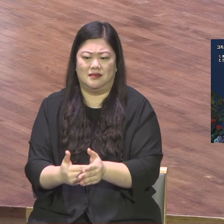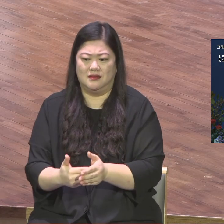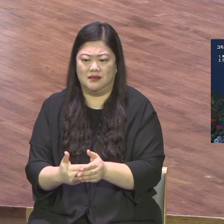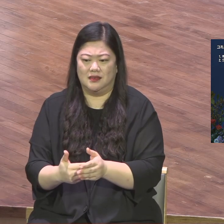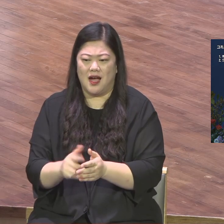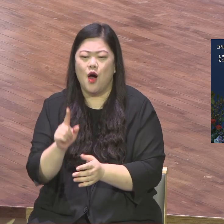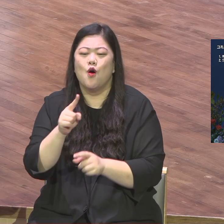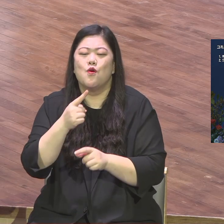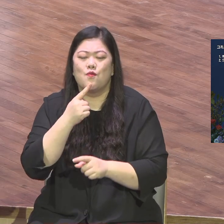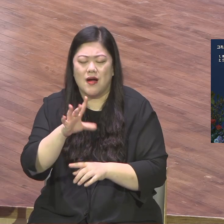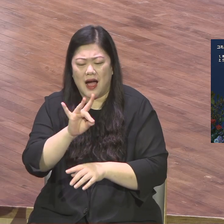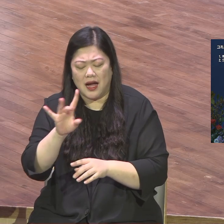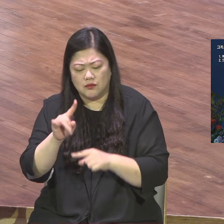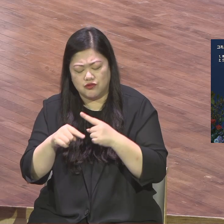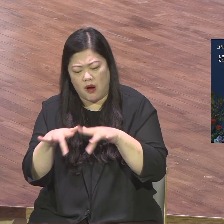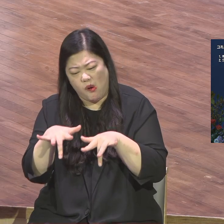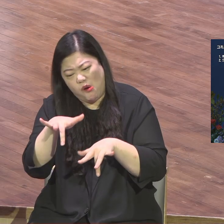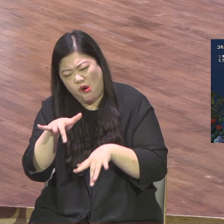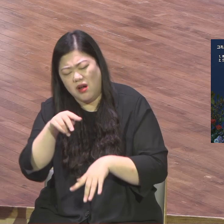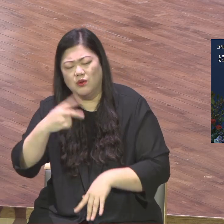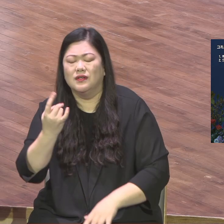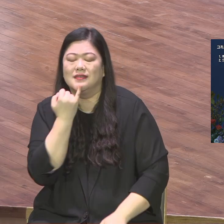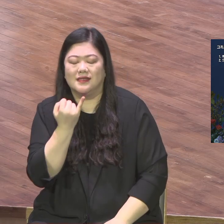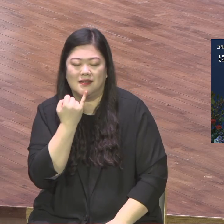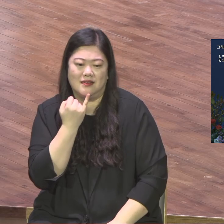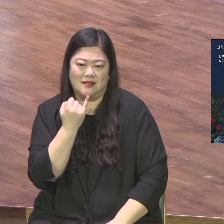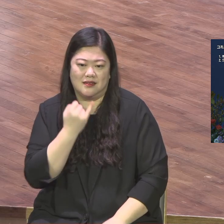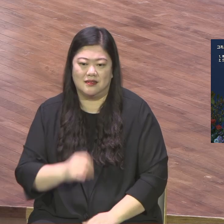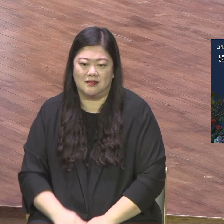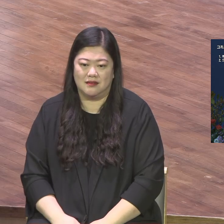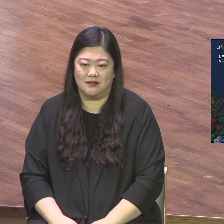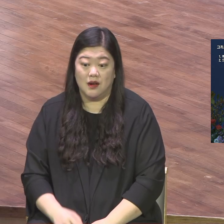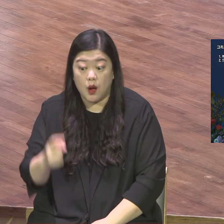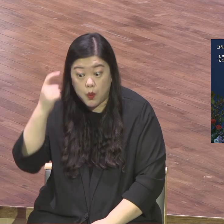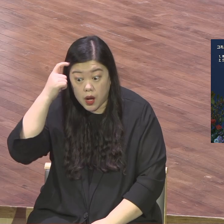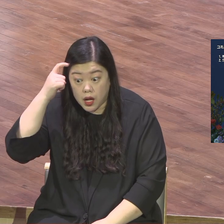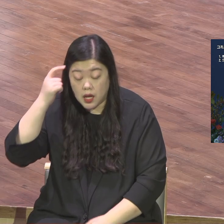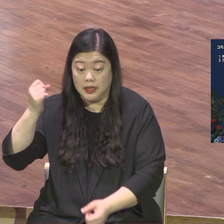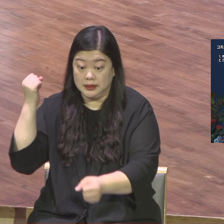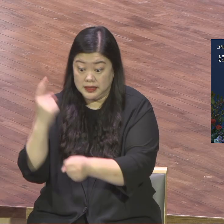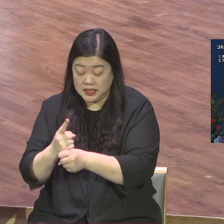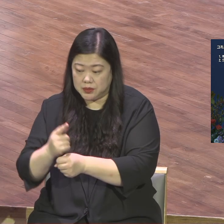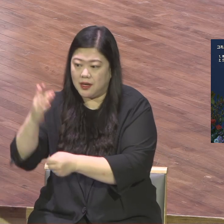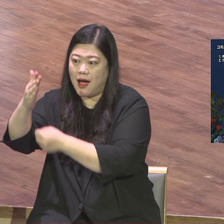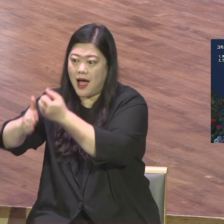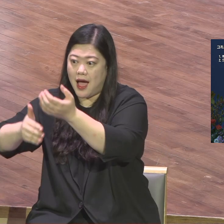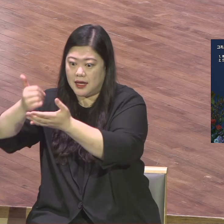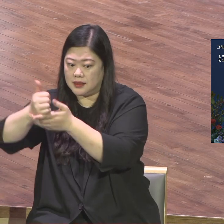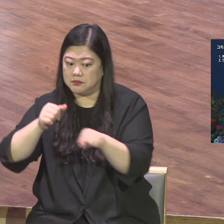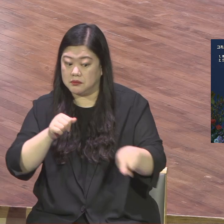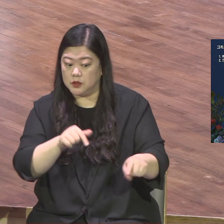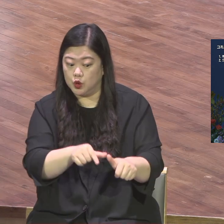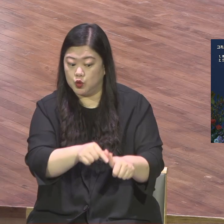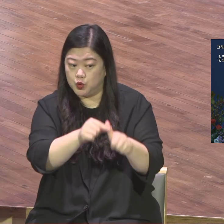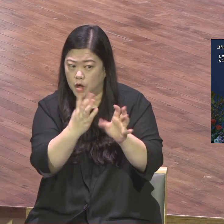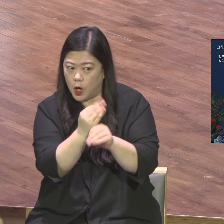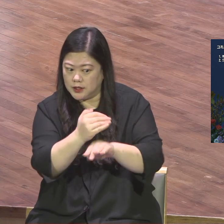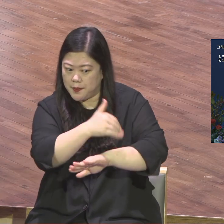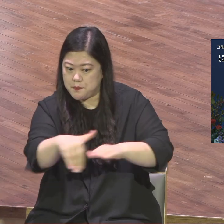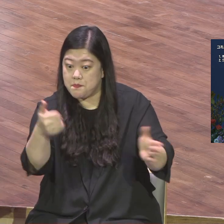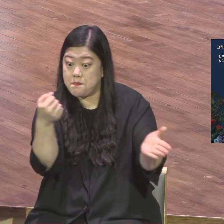성령 역사하기 시작합니다. 그럼 그 사람 못 잊어요. 성령의 사 구원학교로 작정된 자 같으면 계속 걸려요. 집에